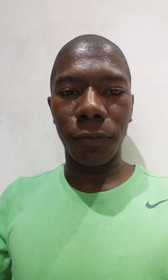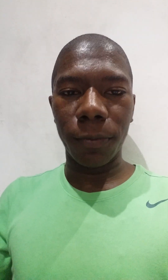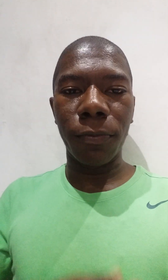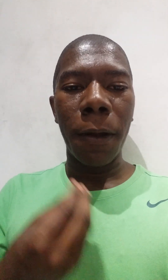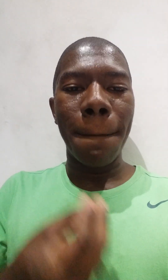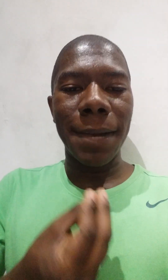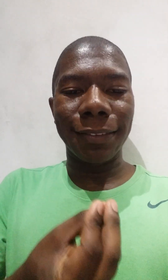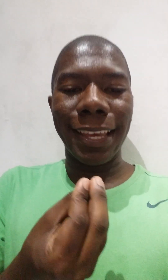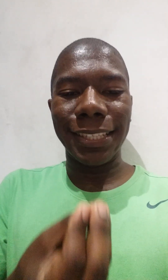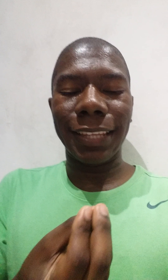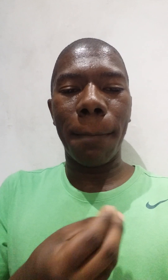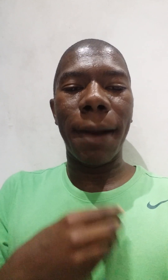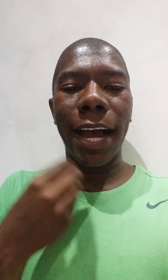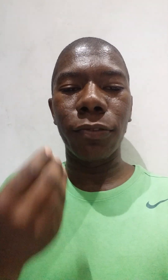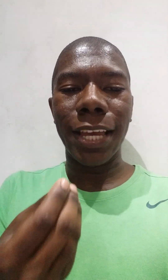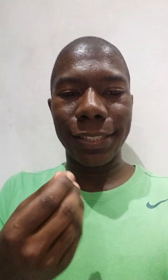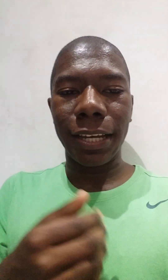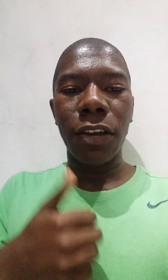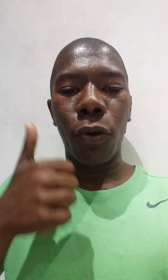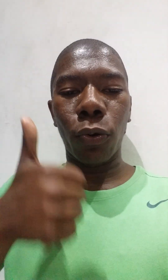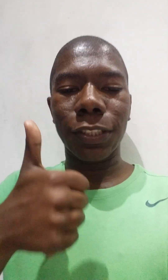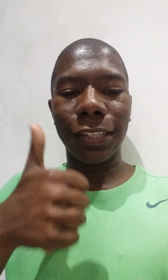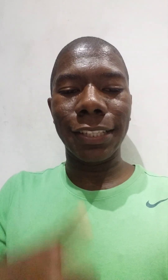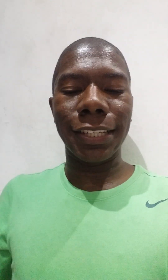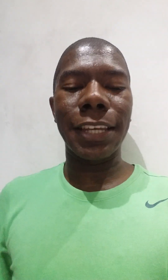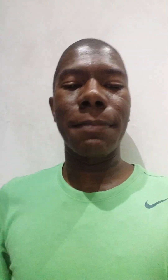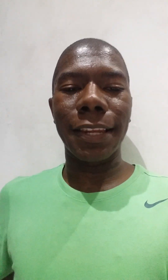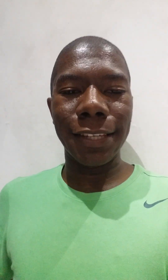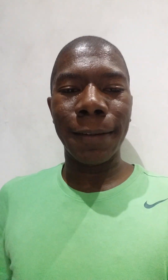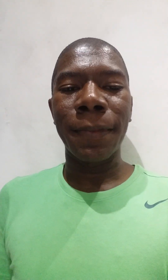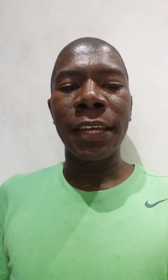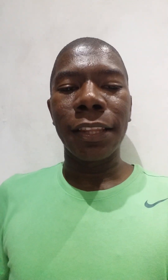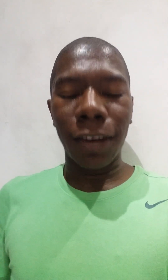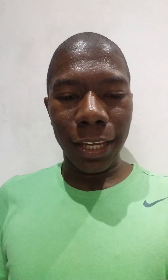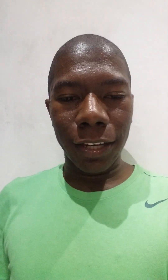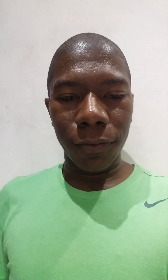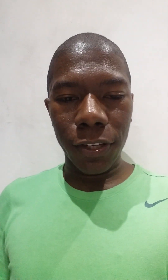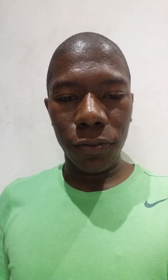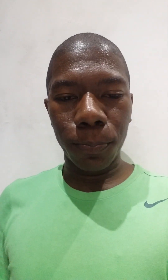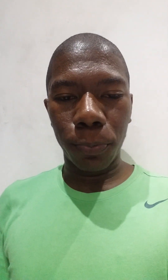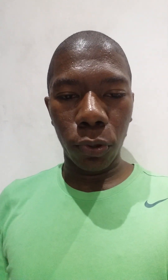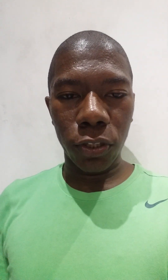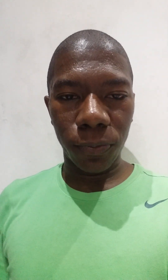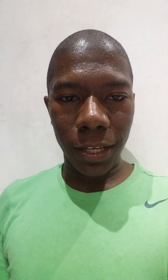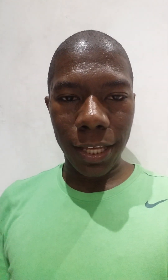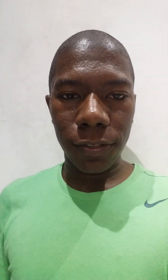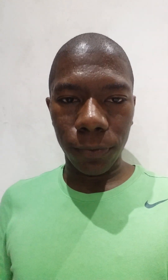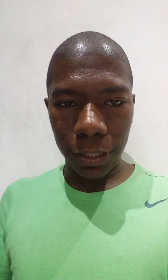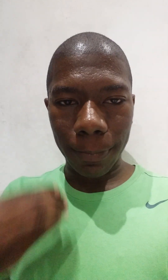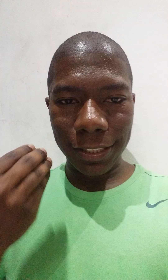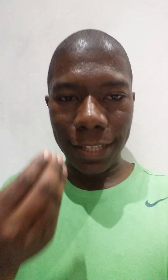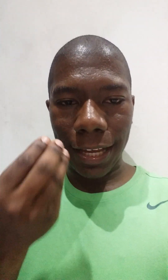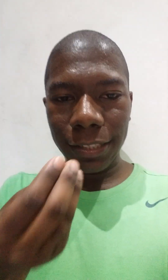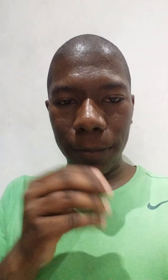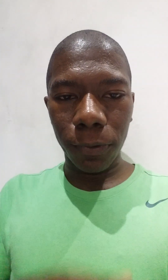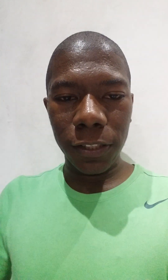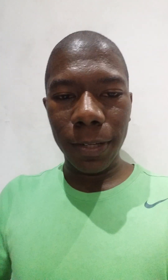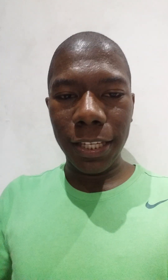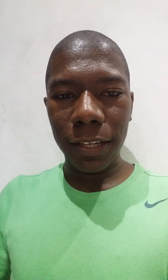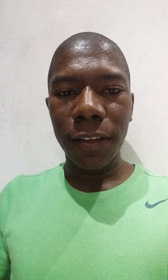vamos manter esse trabalho e essa Constância aí beleza então galerinha o vídeo por hoje foi esse vou dar mais detalhes depois beleza